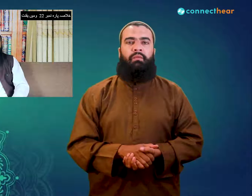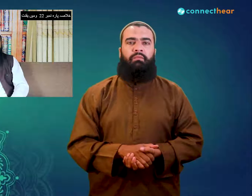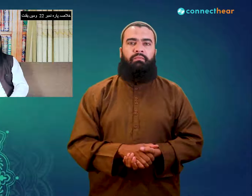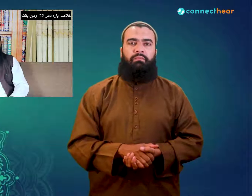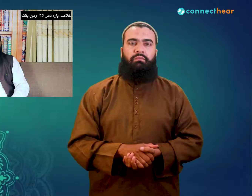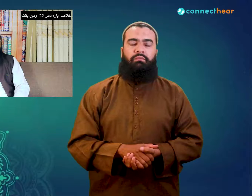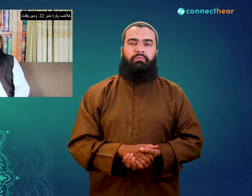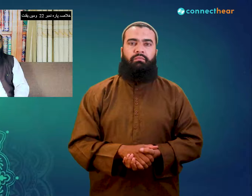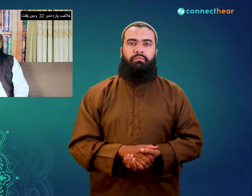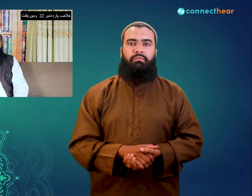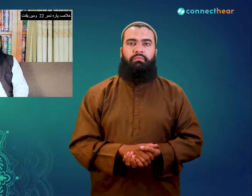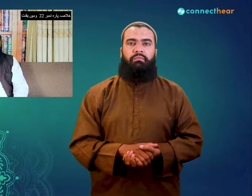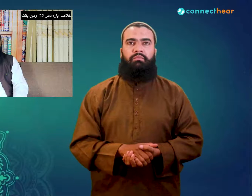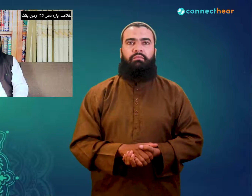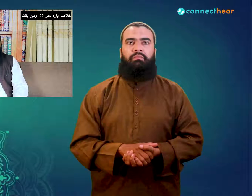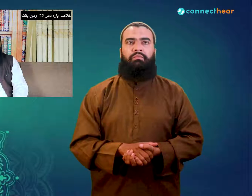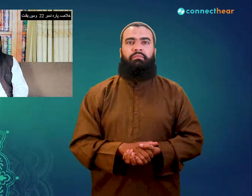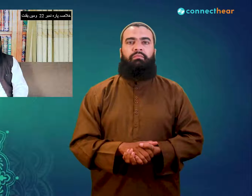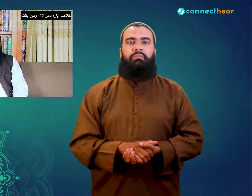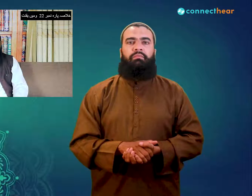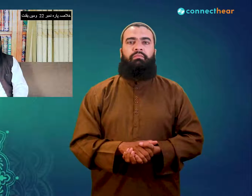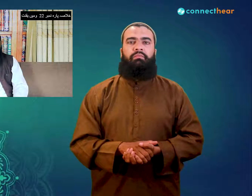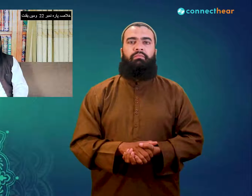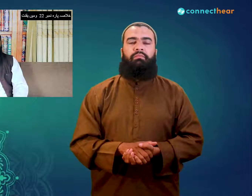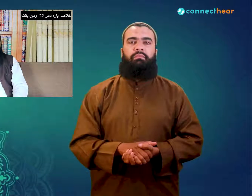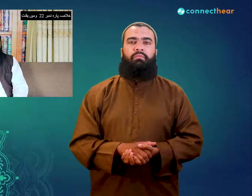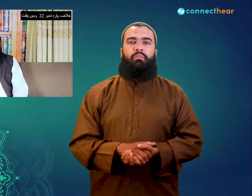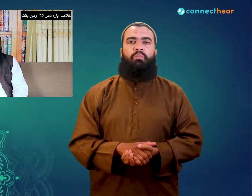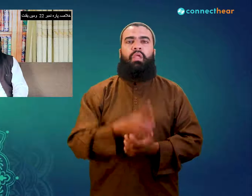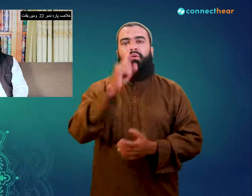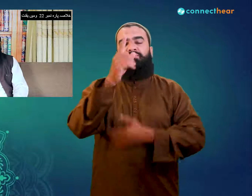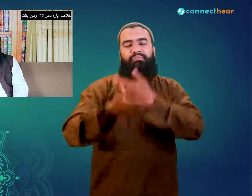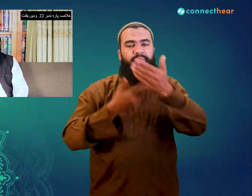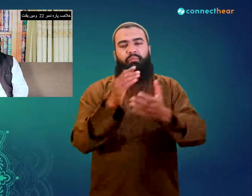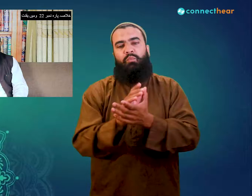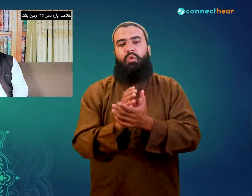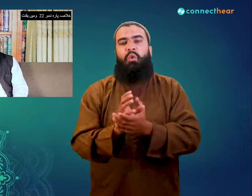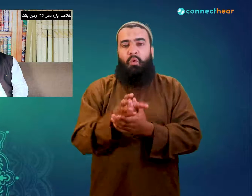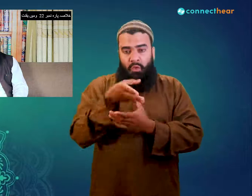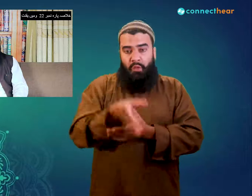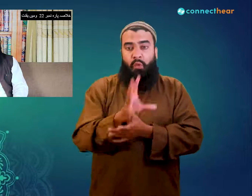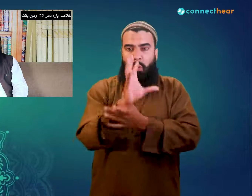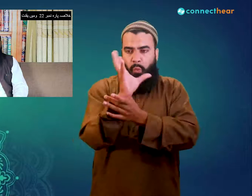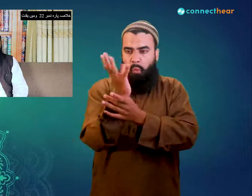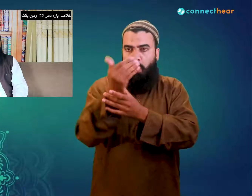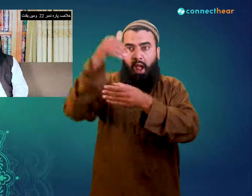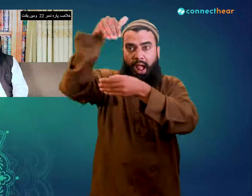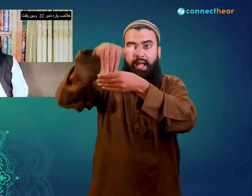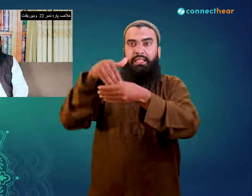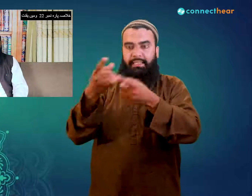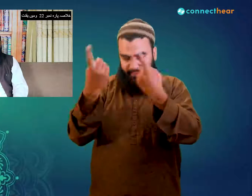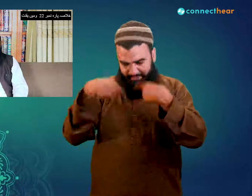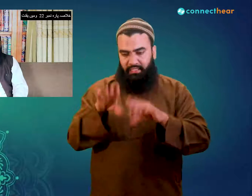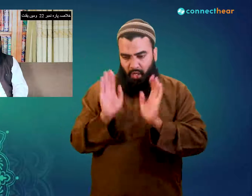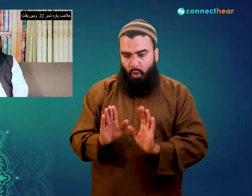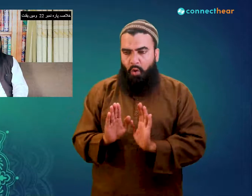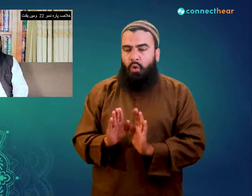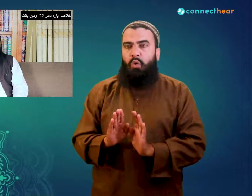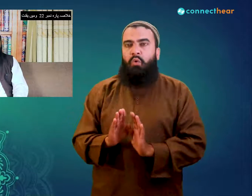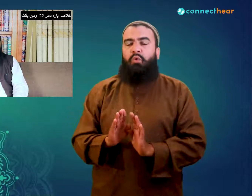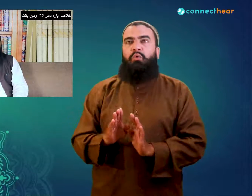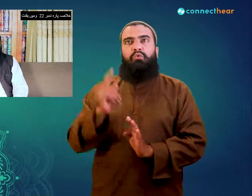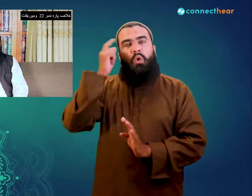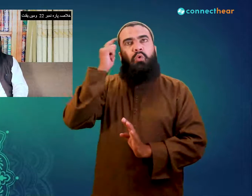ولا یغرنکم باللہ الغرور، یعنی دنیا کی زندگی تمہیں دھوکہ نہ دے دے، یہاں